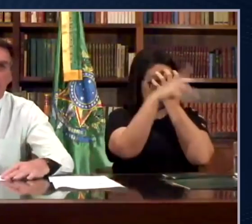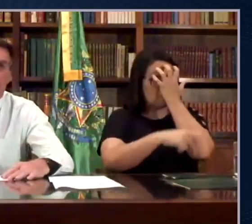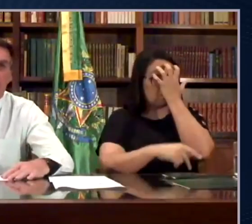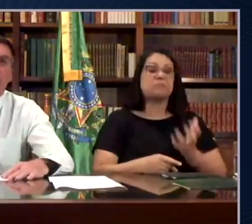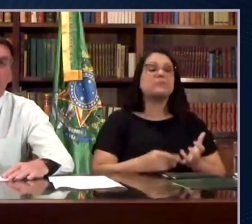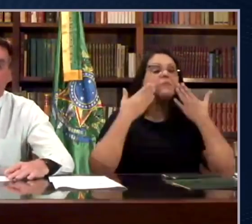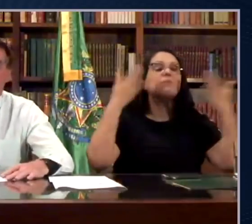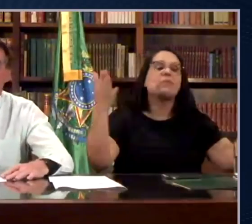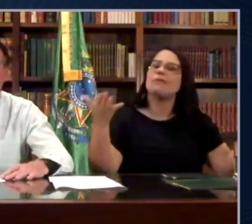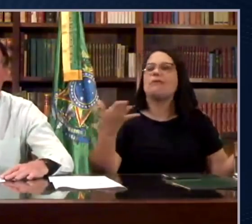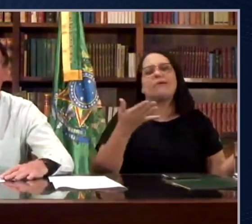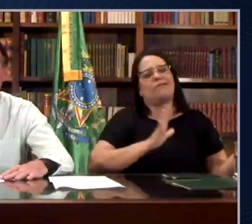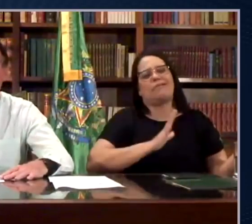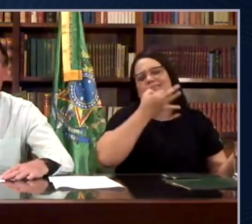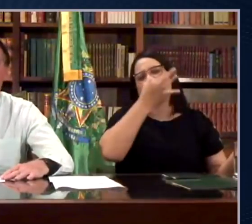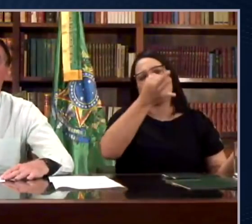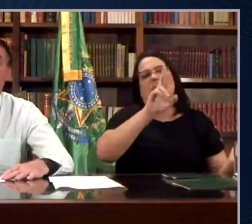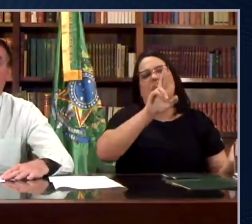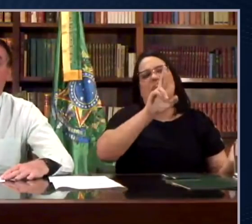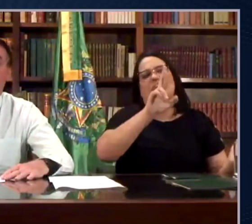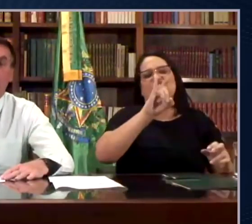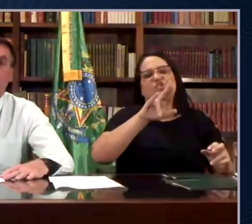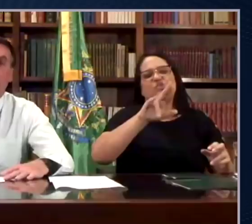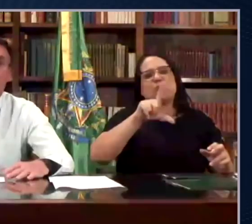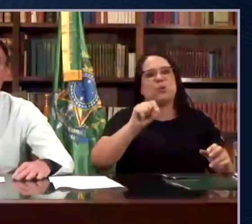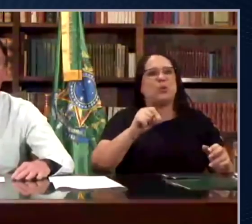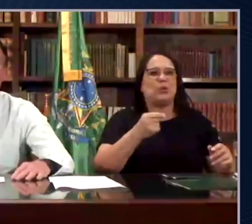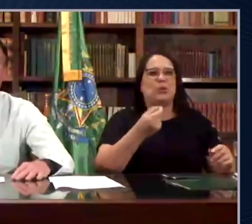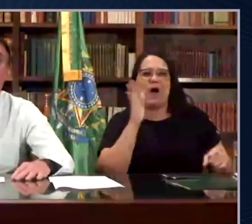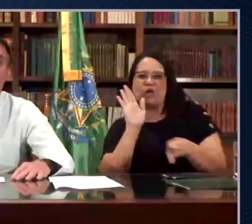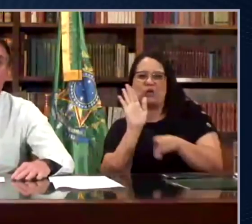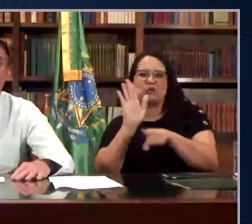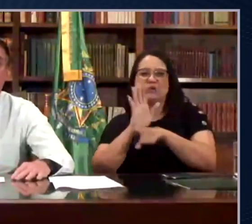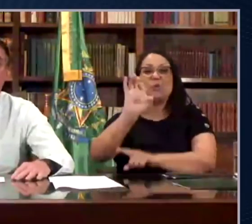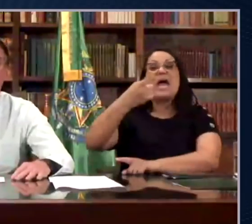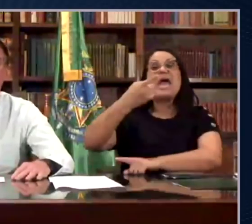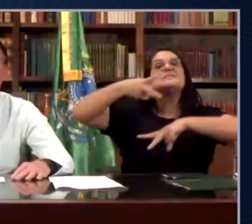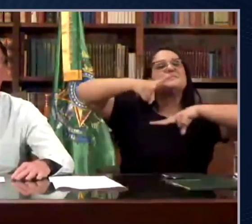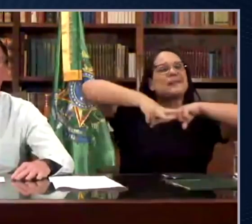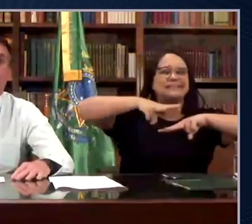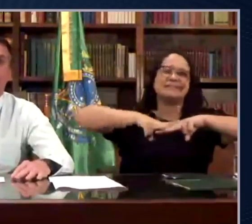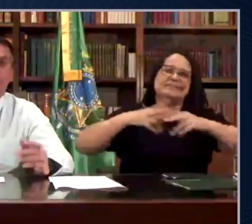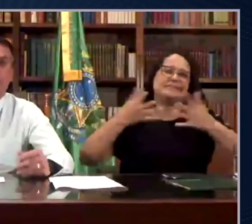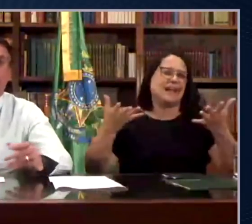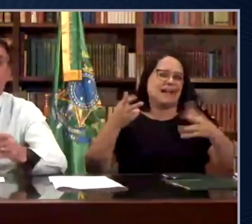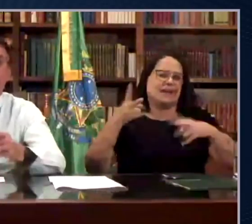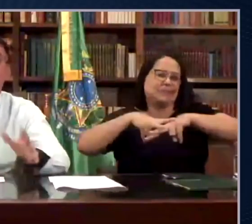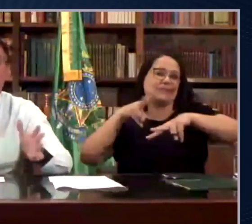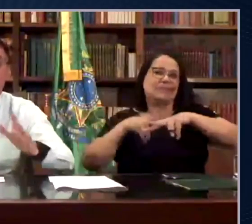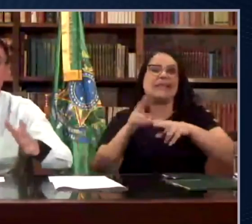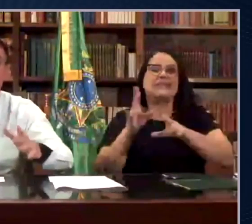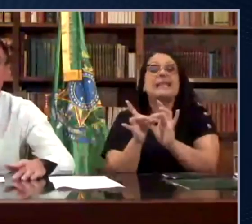agora ficou realmente ridícula a situação dele, se solidarizando com o ex-presidiário, né? O que está em